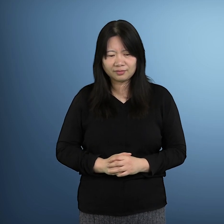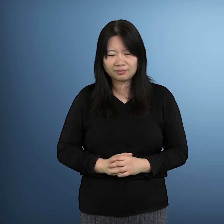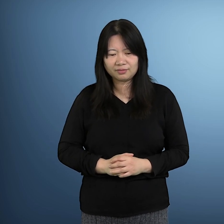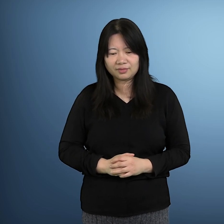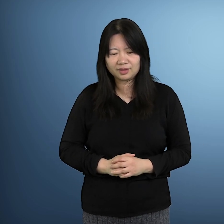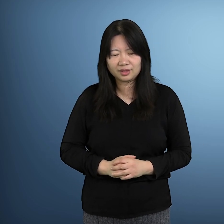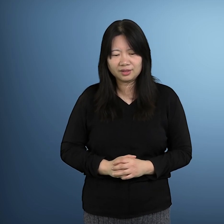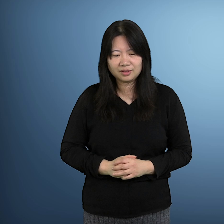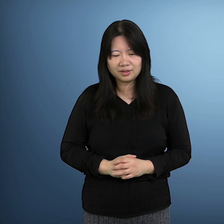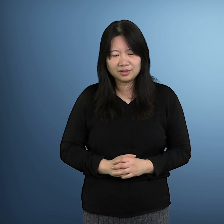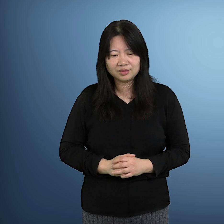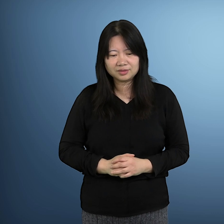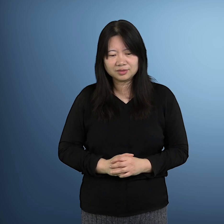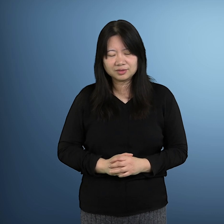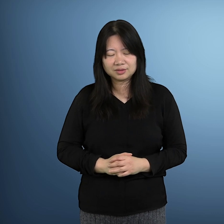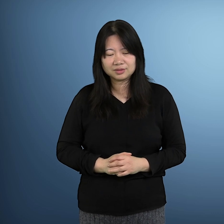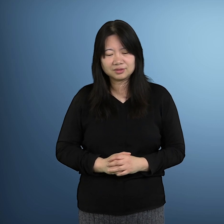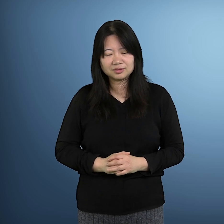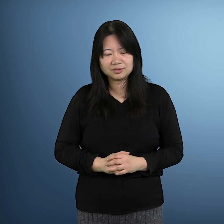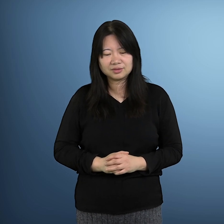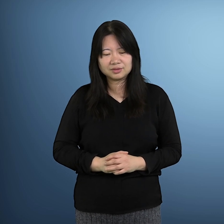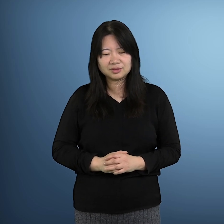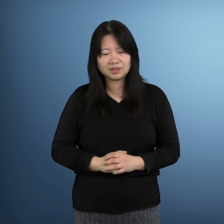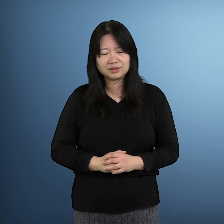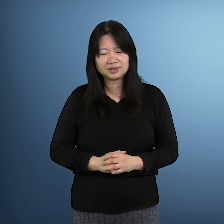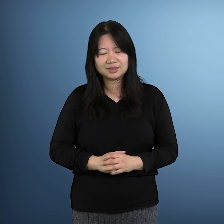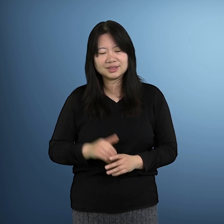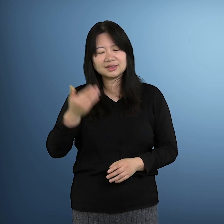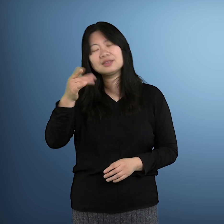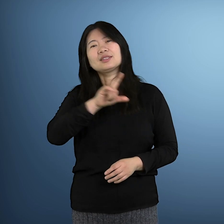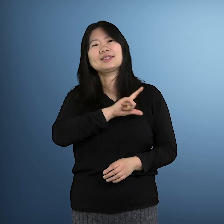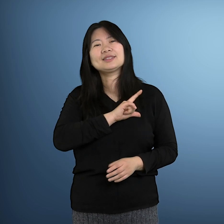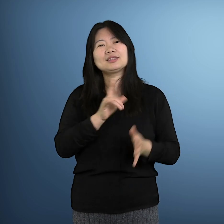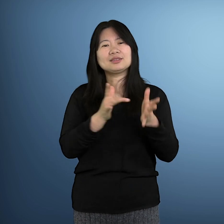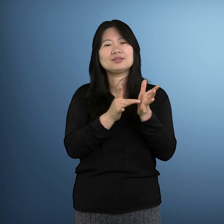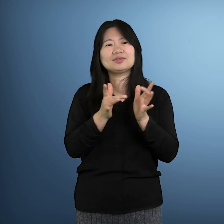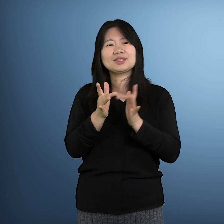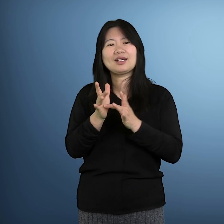날 건지신 그 이름 예수.